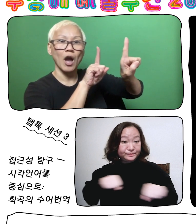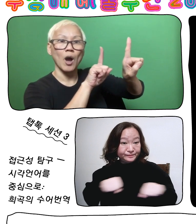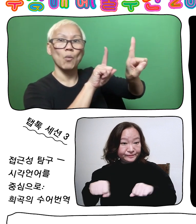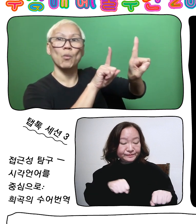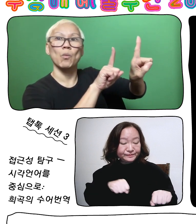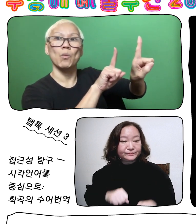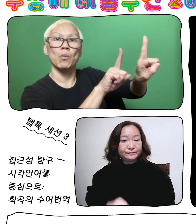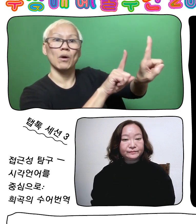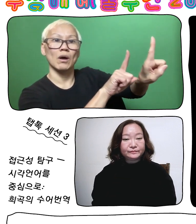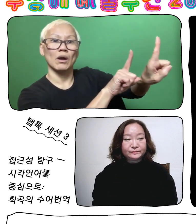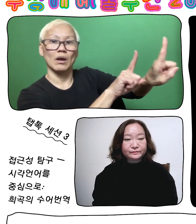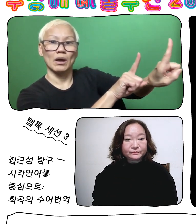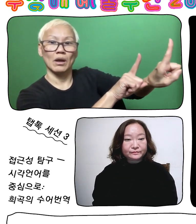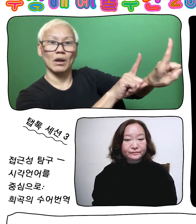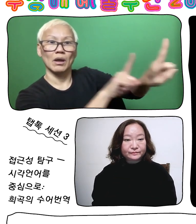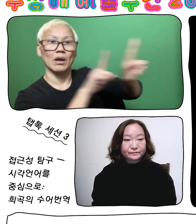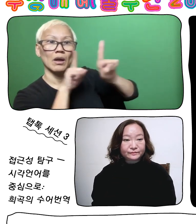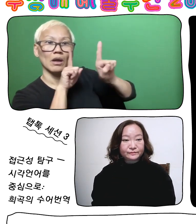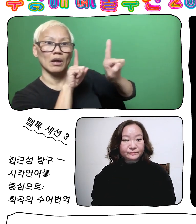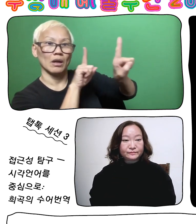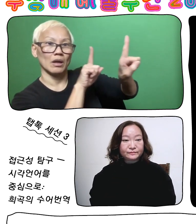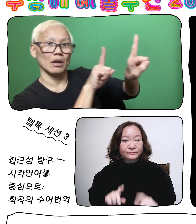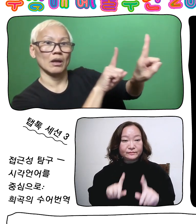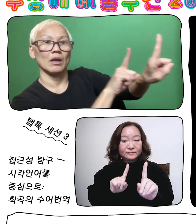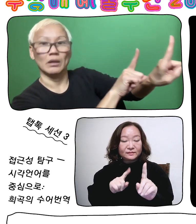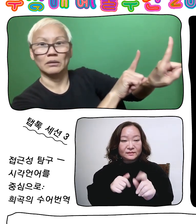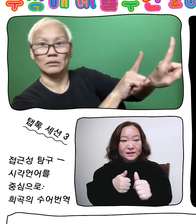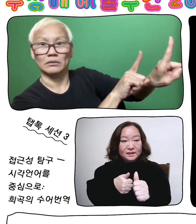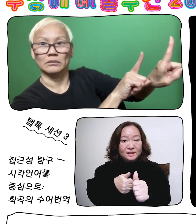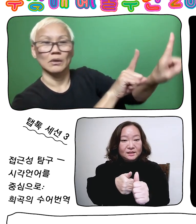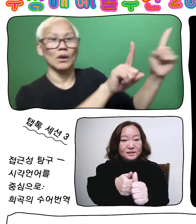이것은 사람을 따라가는 모습입니다.